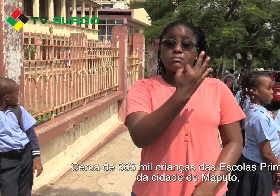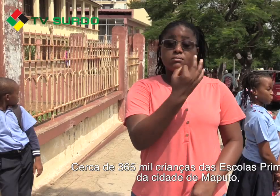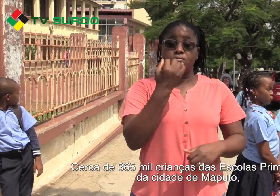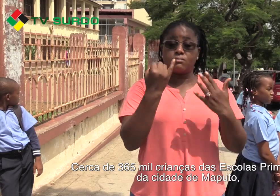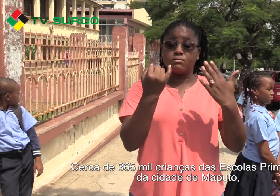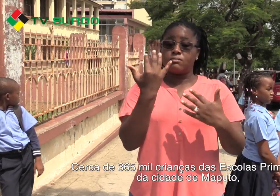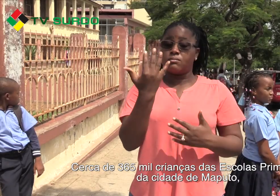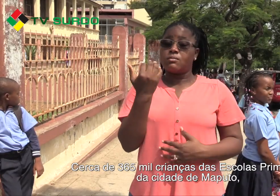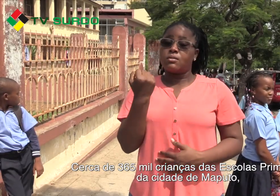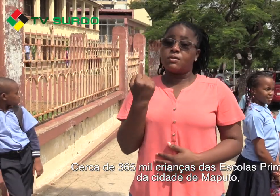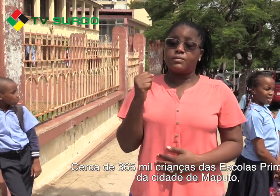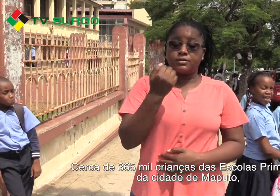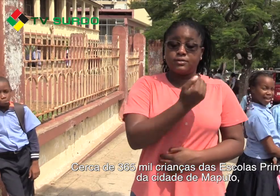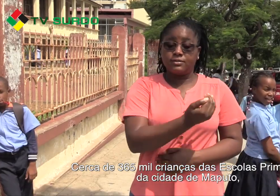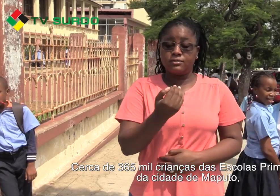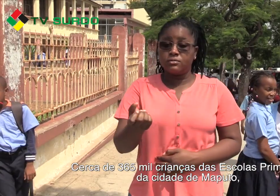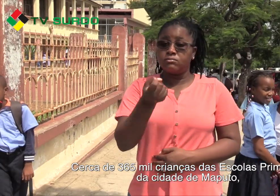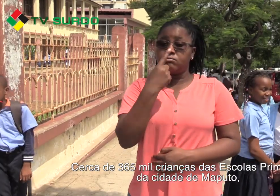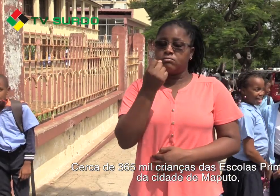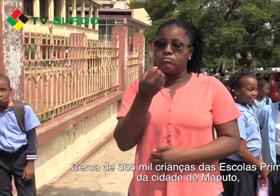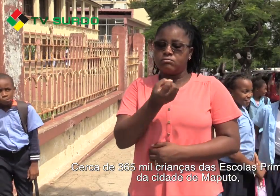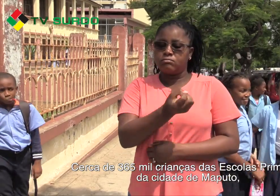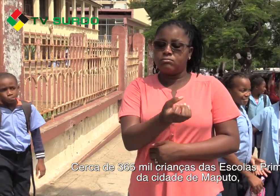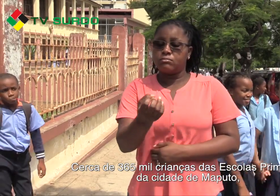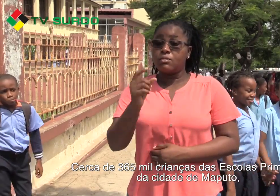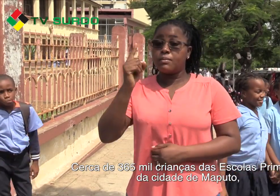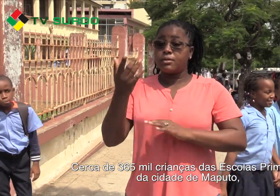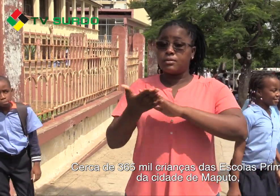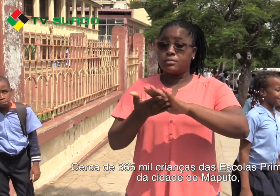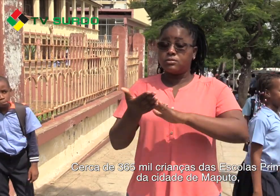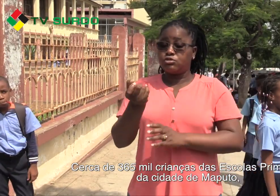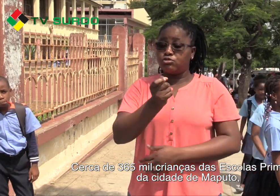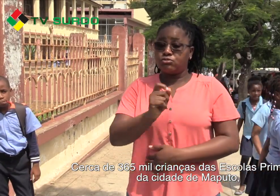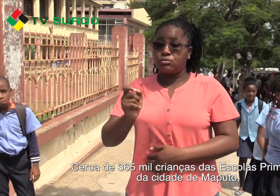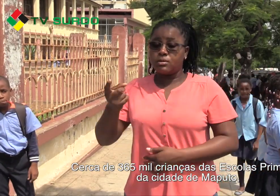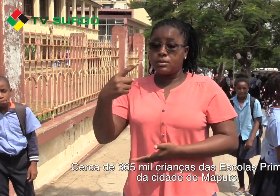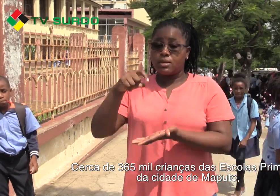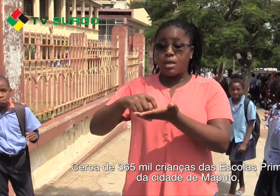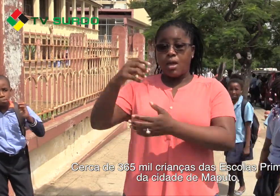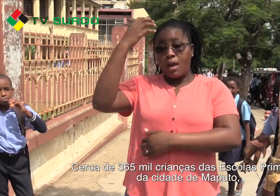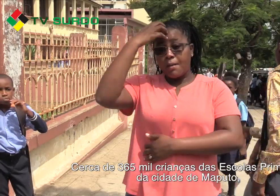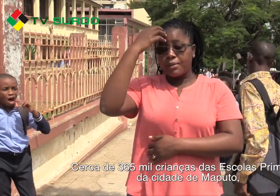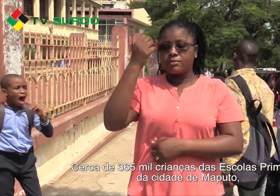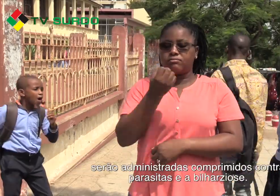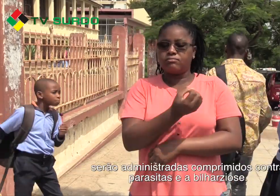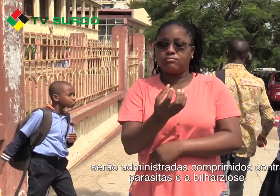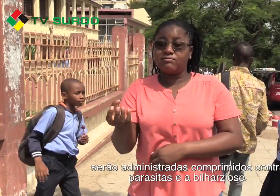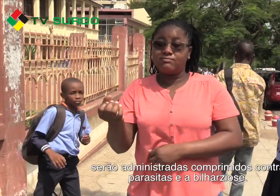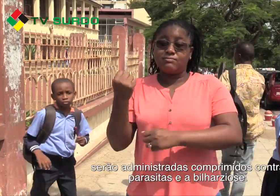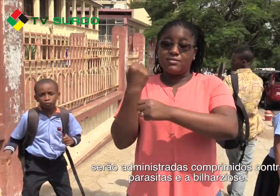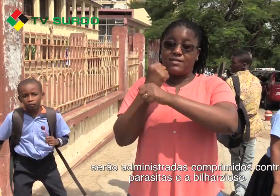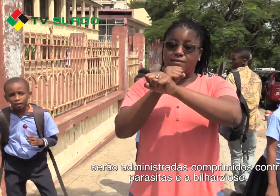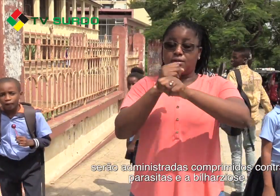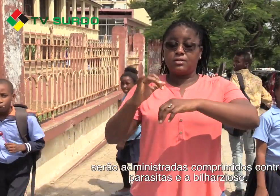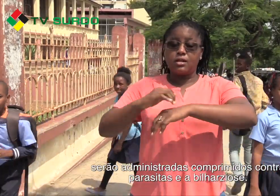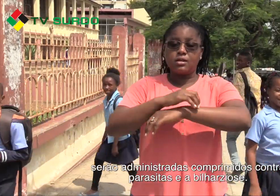Cerca de 365 mil crianças das escolas primárias da cidade de Maputo serão administradas comprimidos